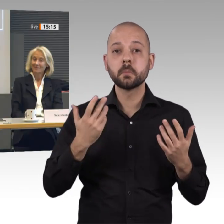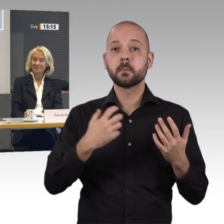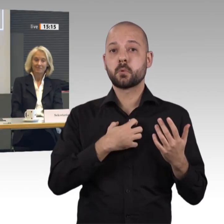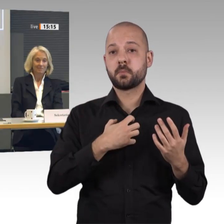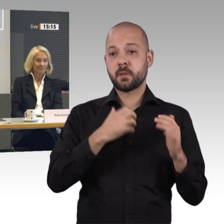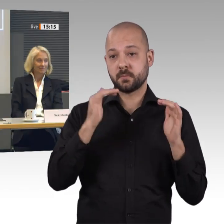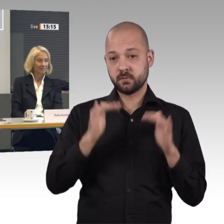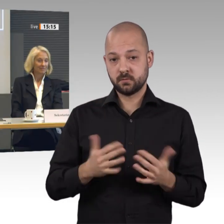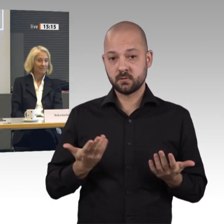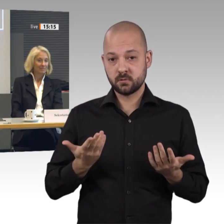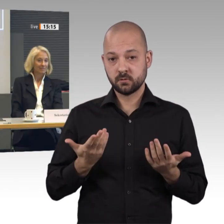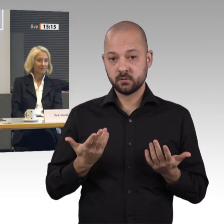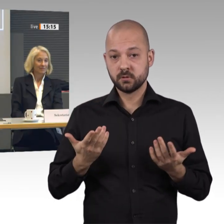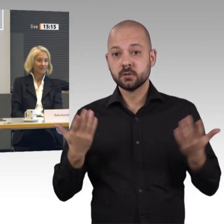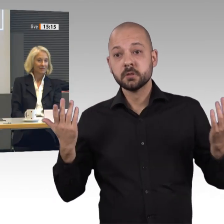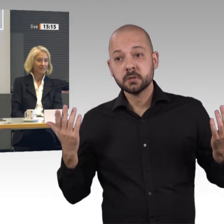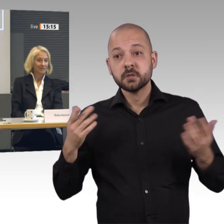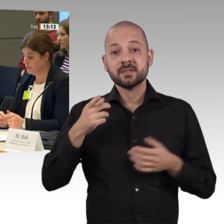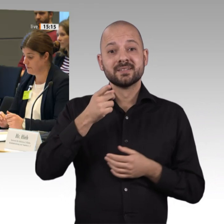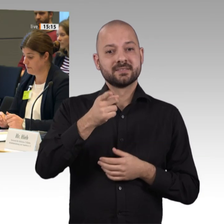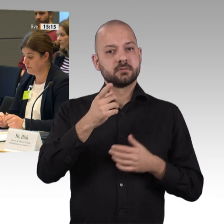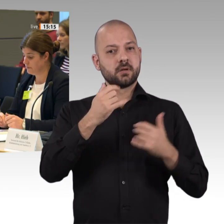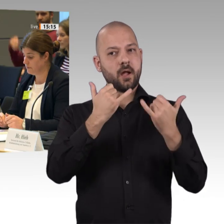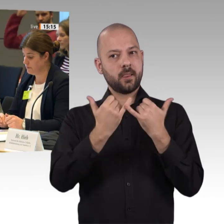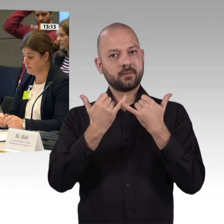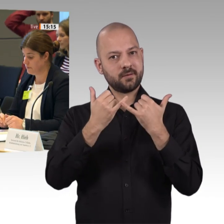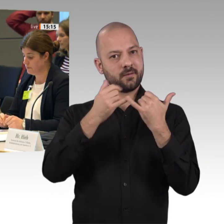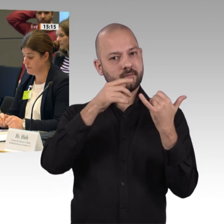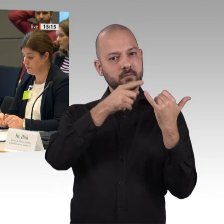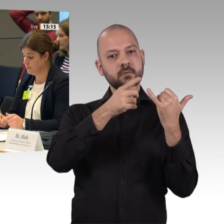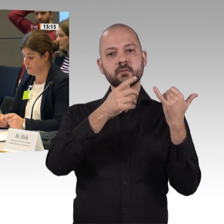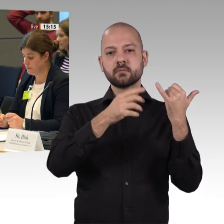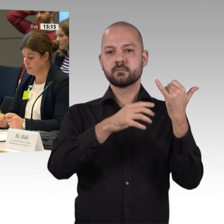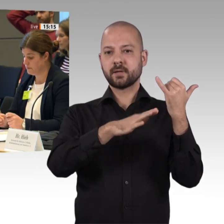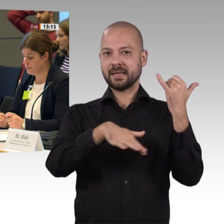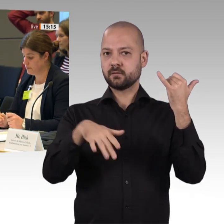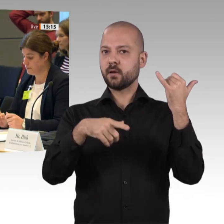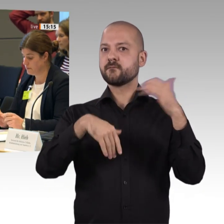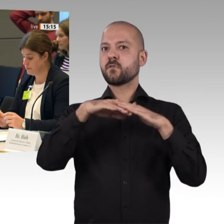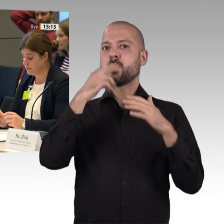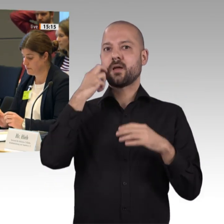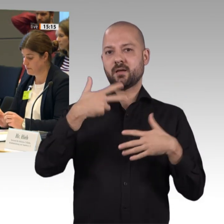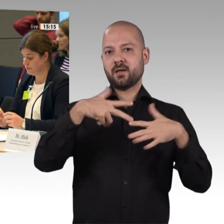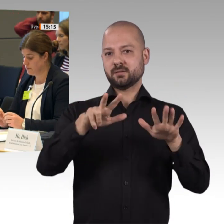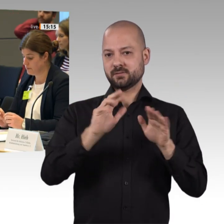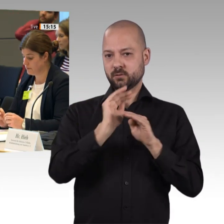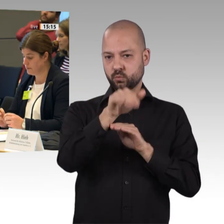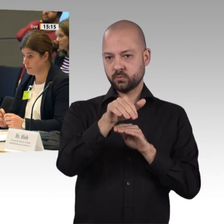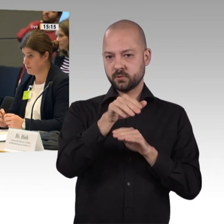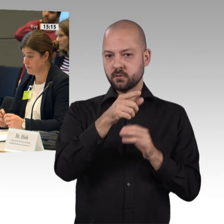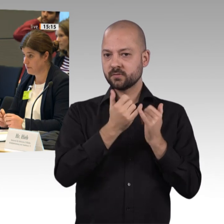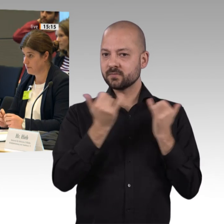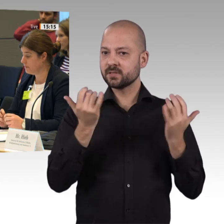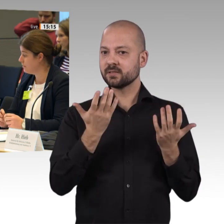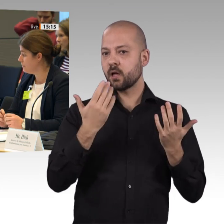Scheidt, bitte. Ja, vielen Dank für die Frage. Es ist wirklich so der spannendste Komplex. die Auswertung der Entlastung der Unterhaltsverpflichtigten. Nahe